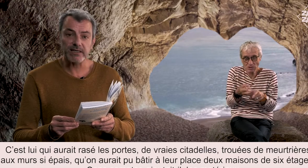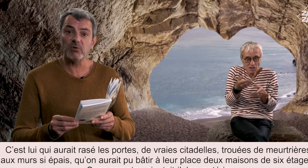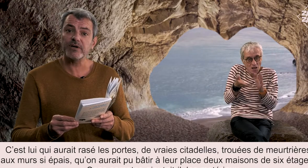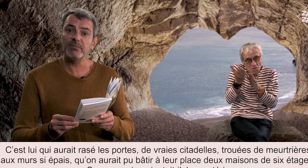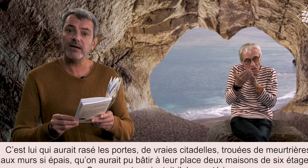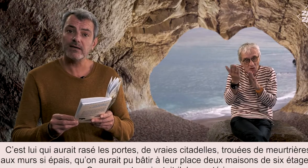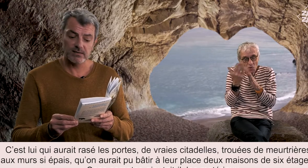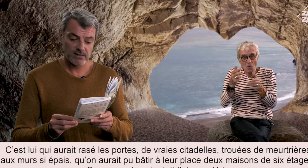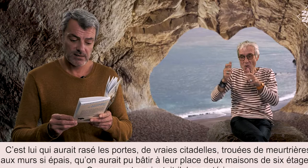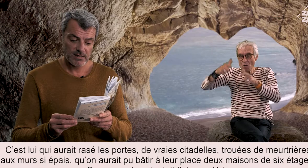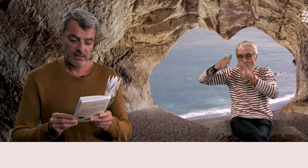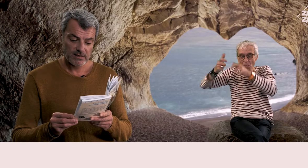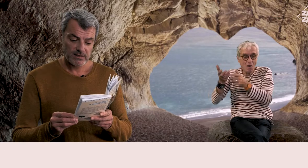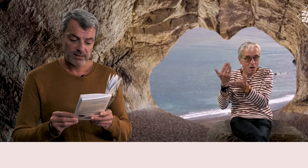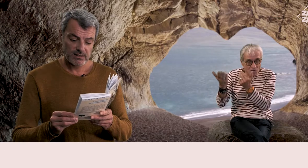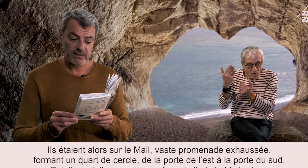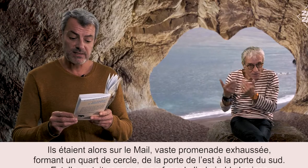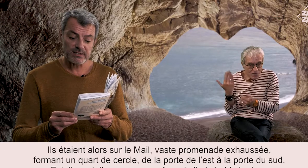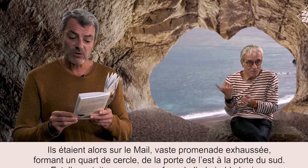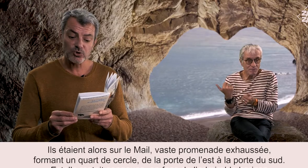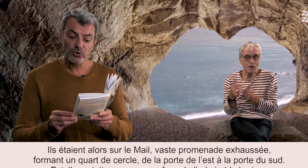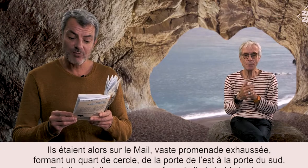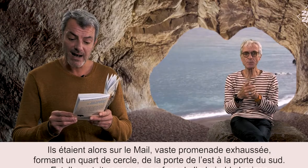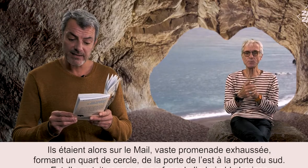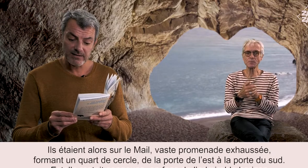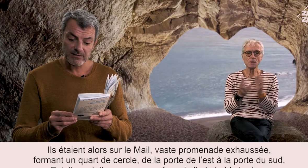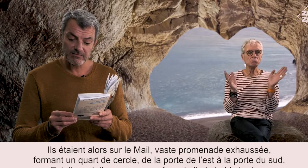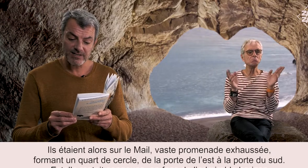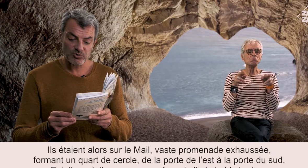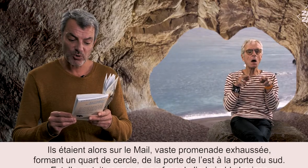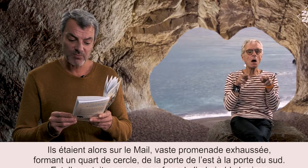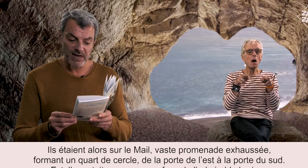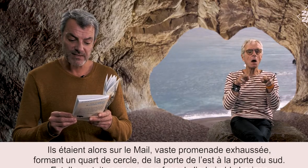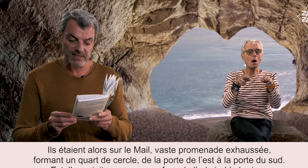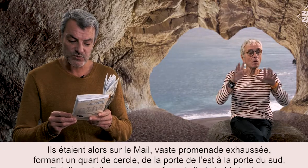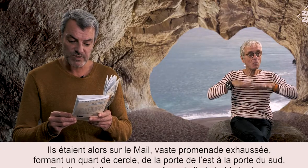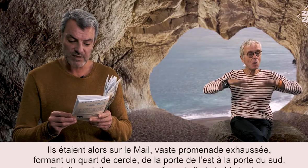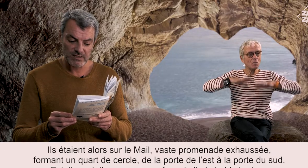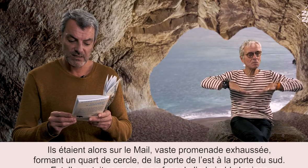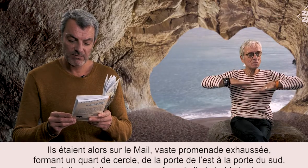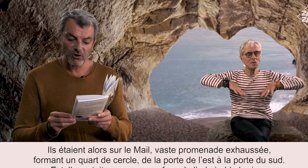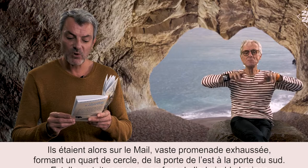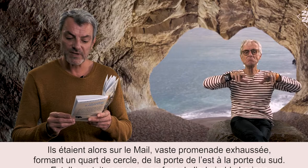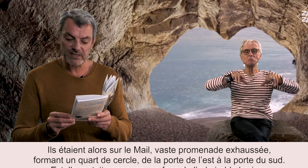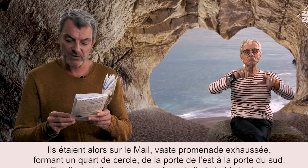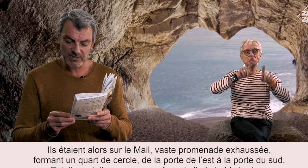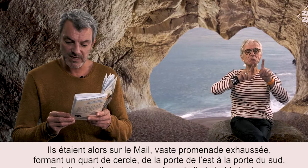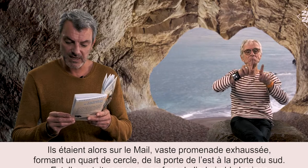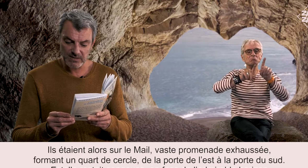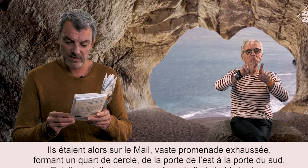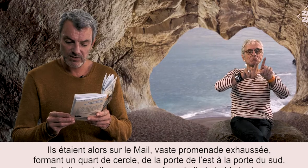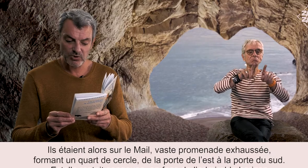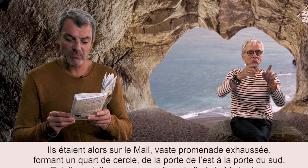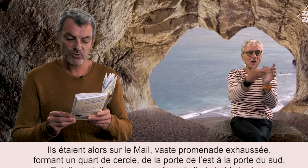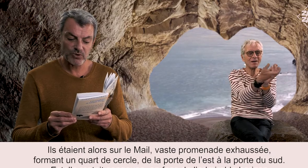retirait également des remparts. Ils étaient alors sur le Maille, vaste promenade exaucée, formant un quart de